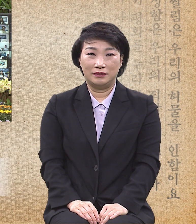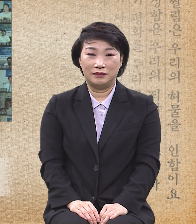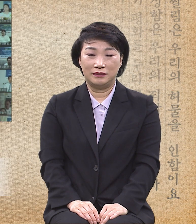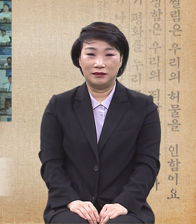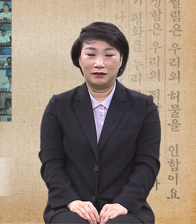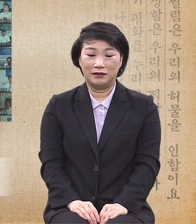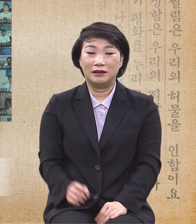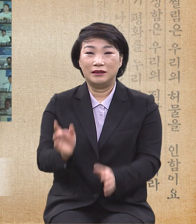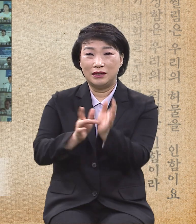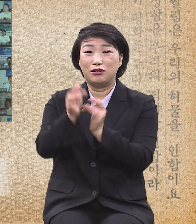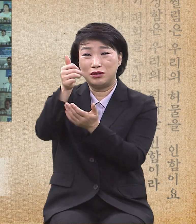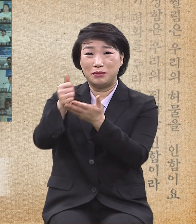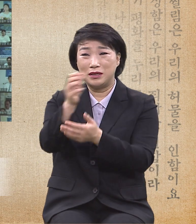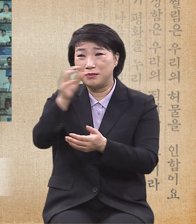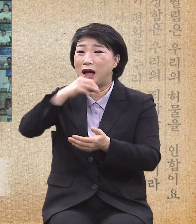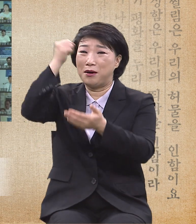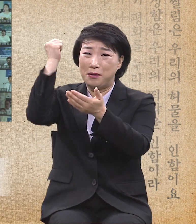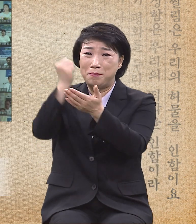그가 찔리면